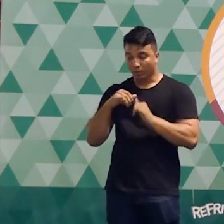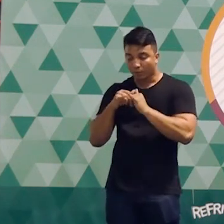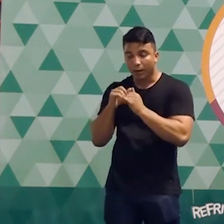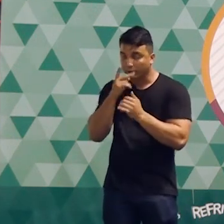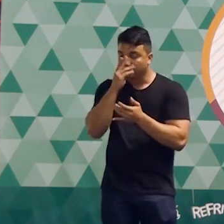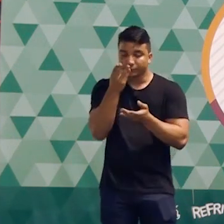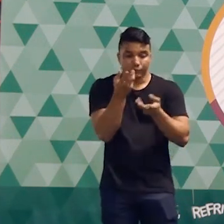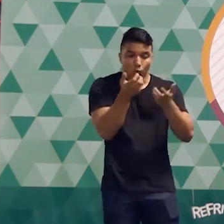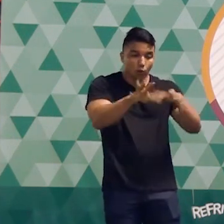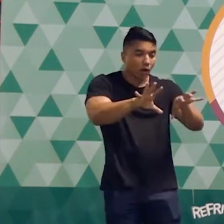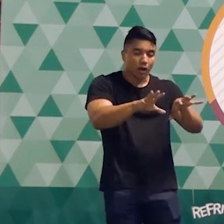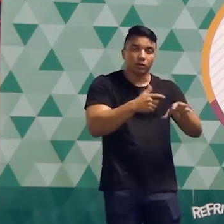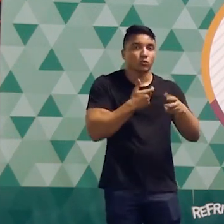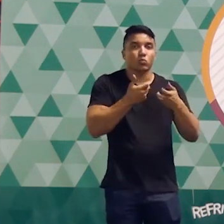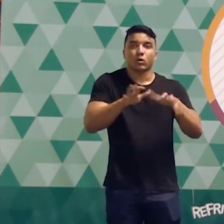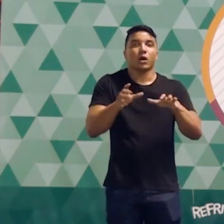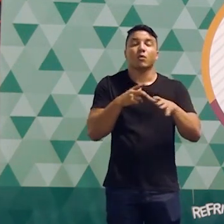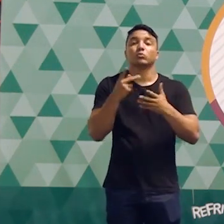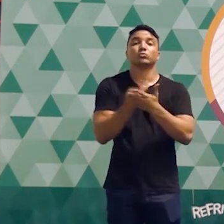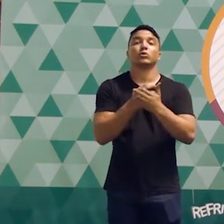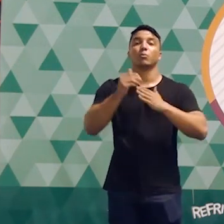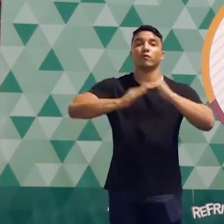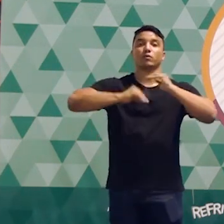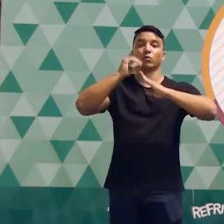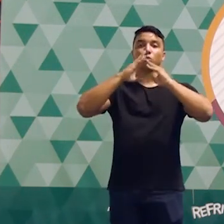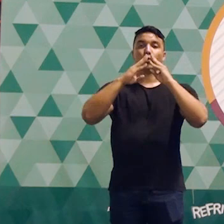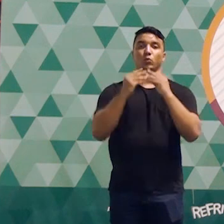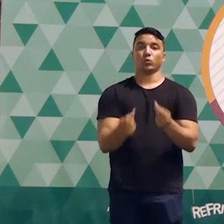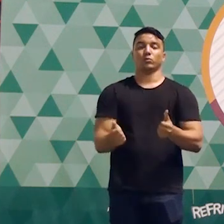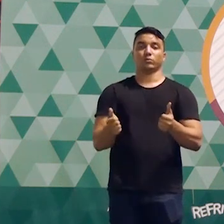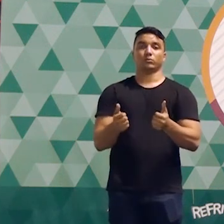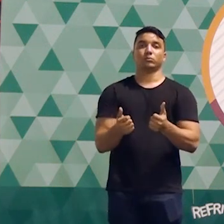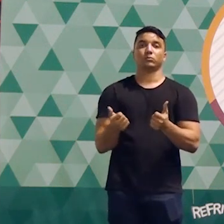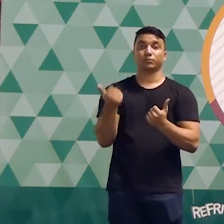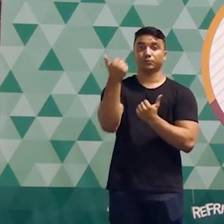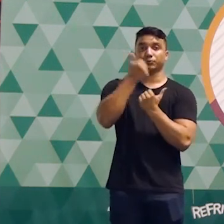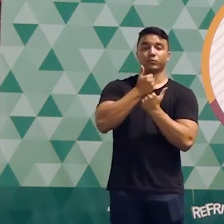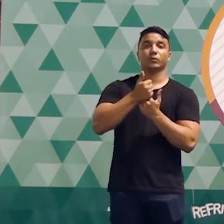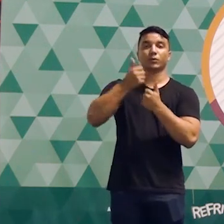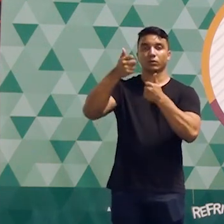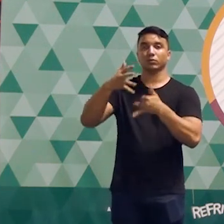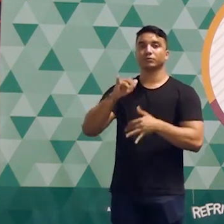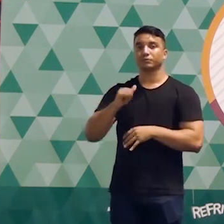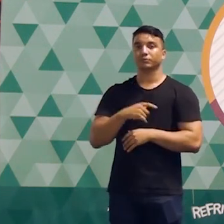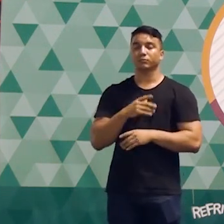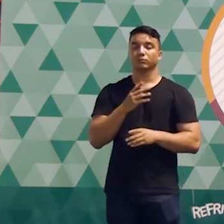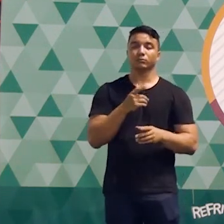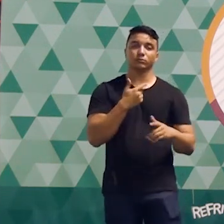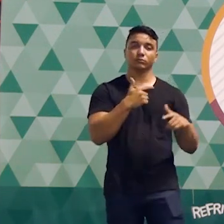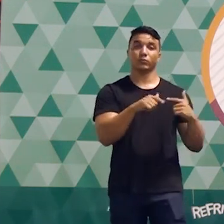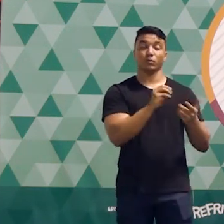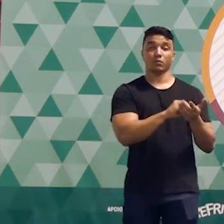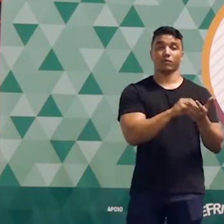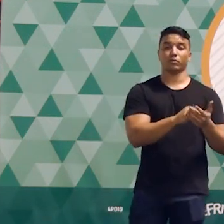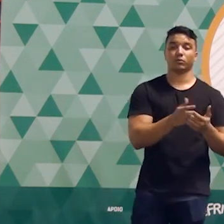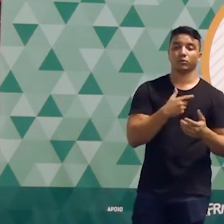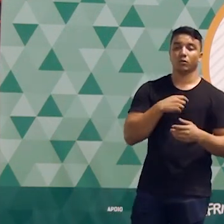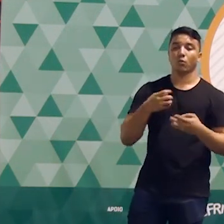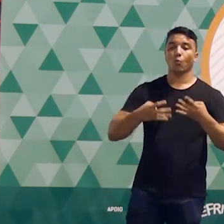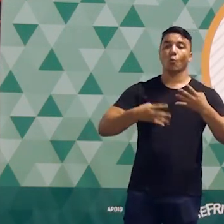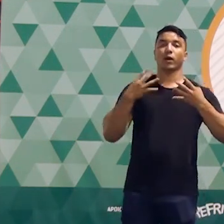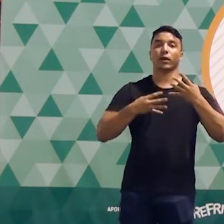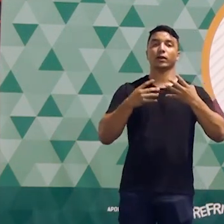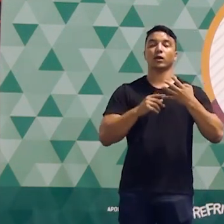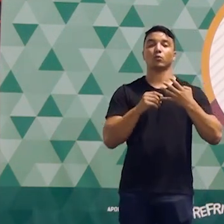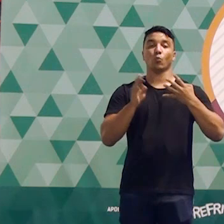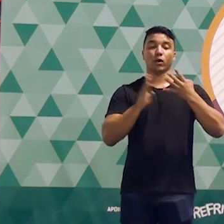mais você, a sua profissão vai sumir. É porque você foi substituído. Eu digo já inclusive, isso do desemprego. E o que é o setor